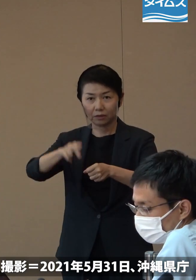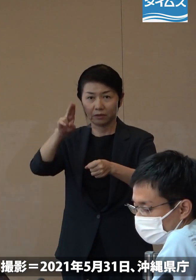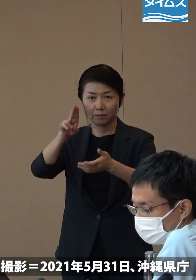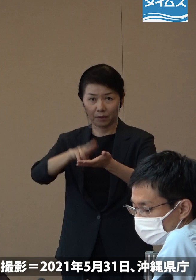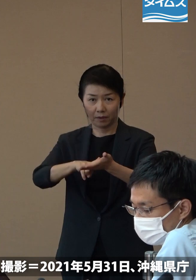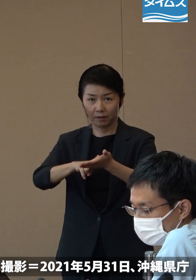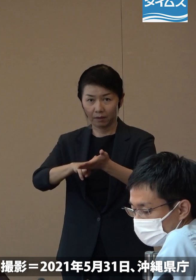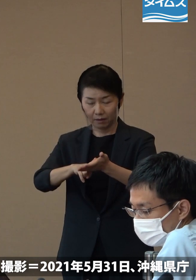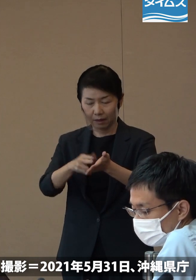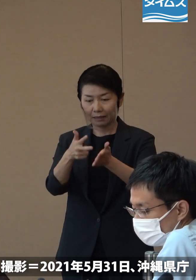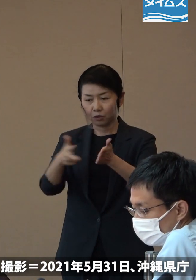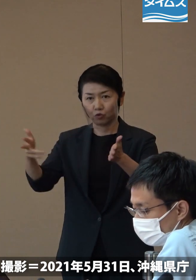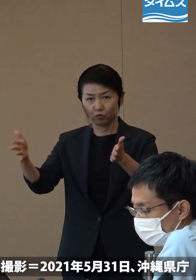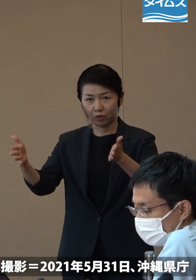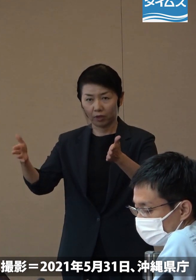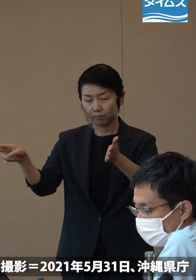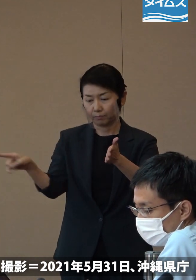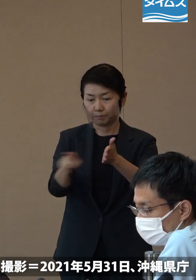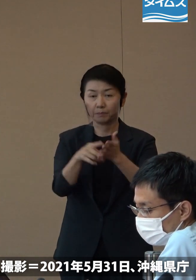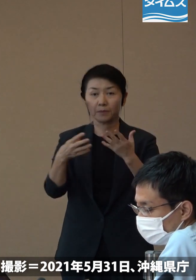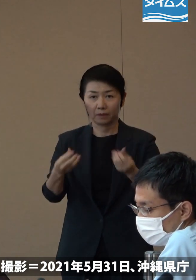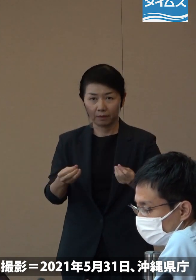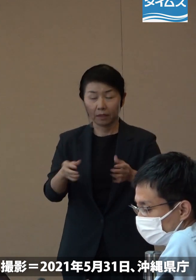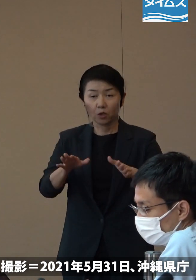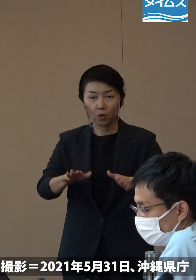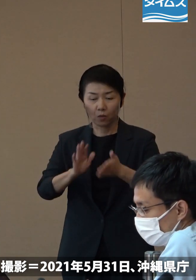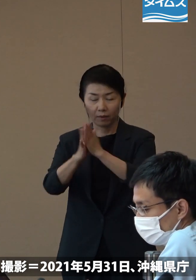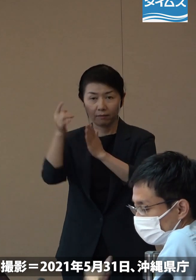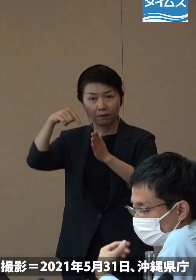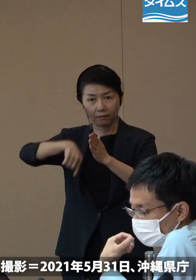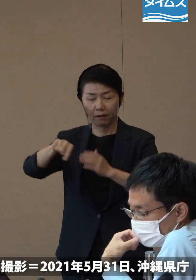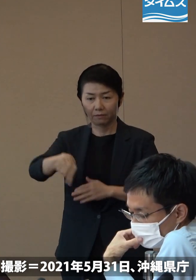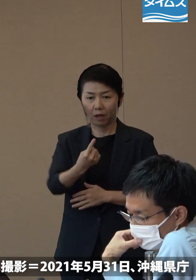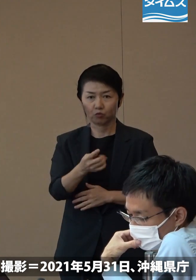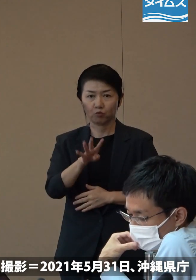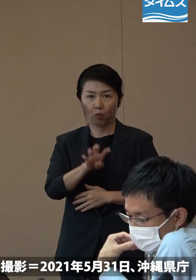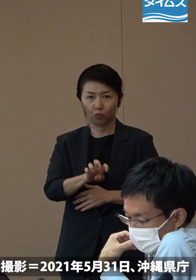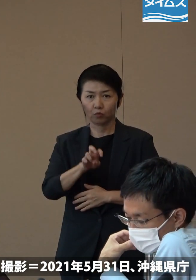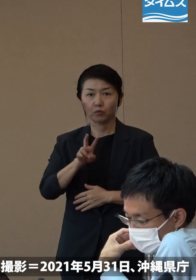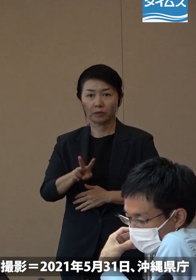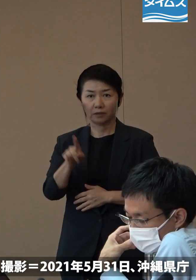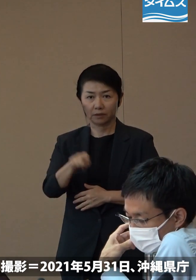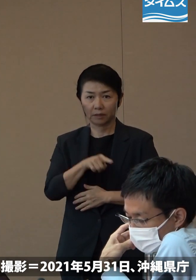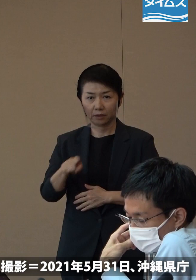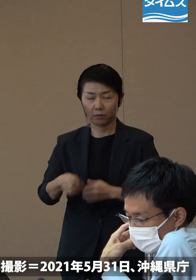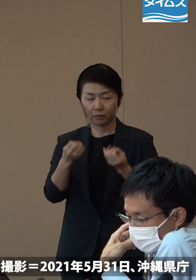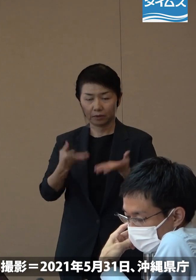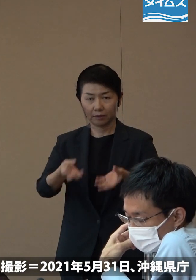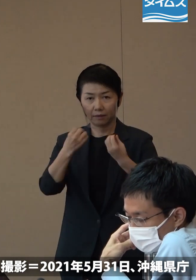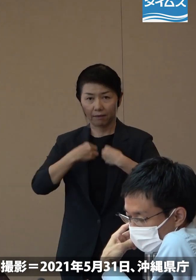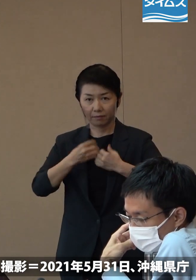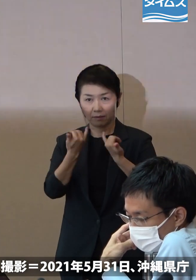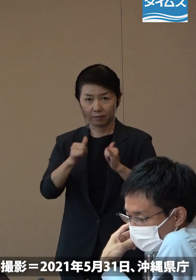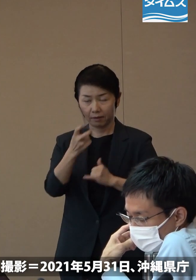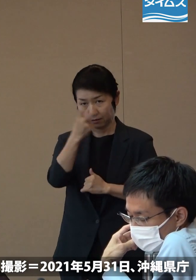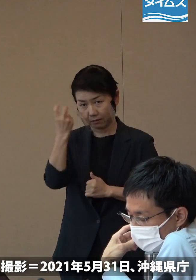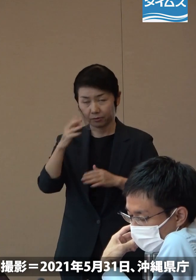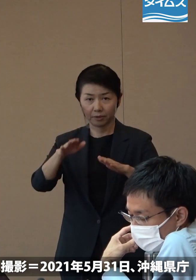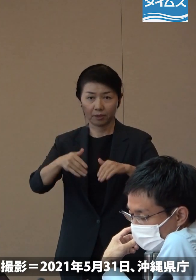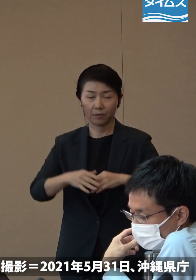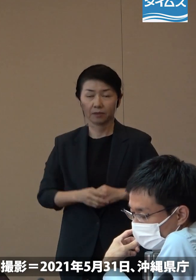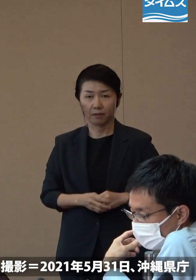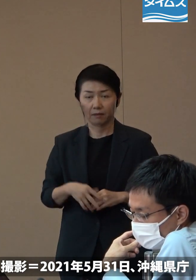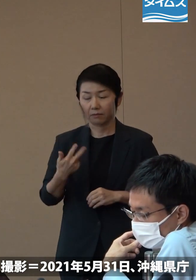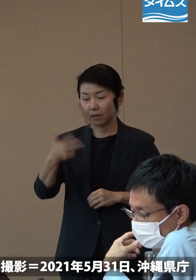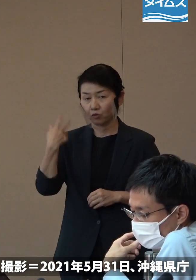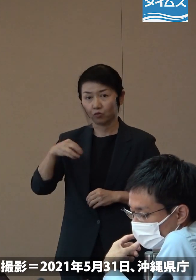余りが経ちました。本日県内で142名の新規感染者が確認されています。先